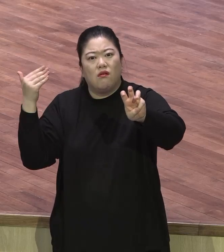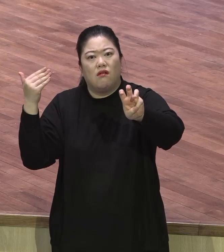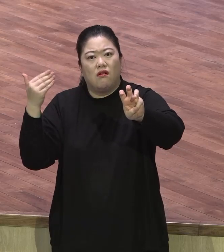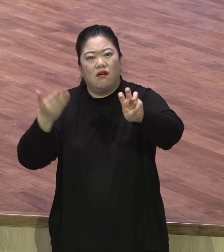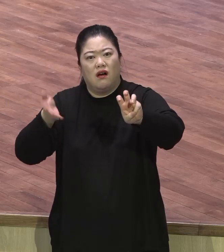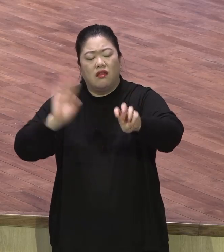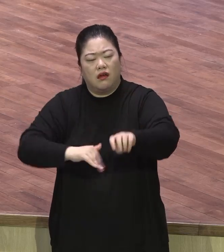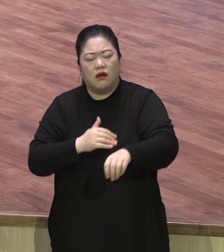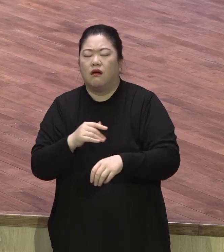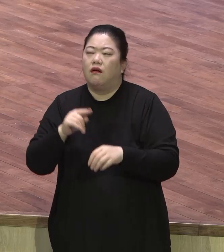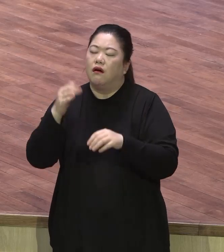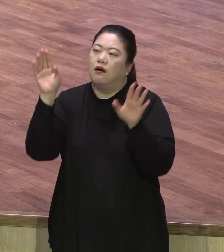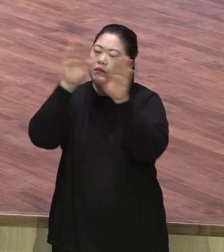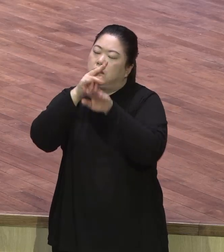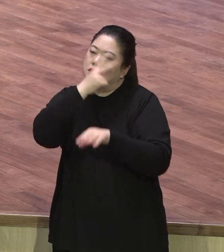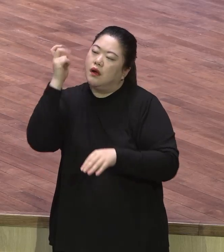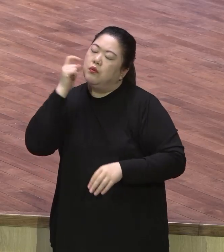잠이 안 와서